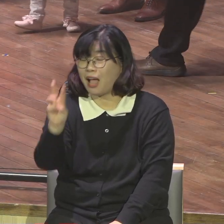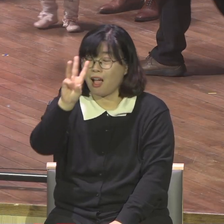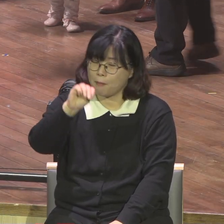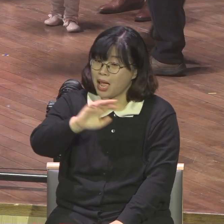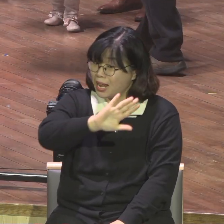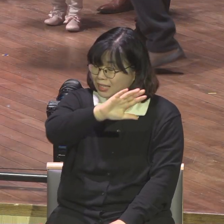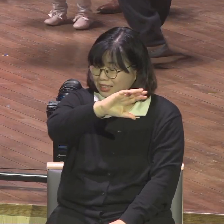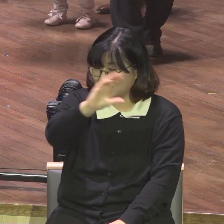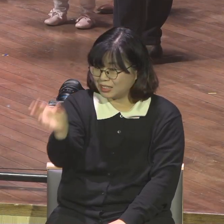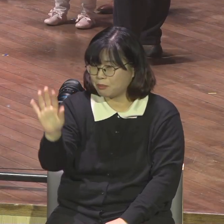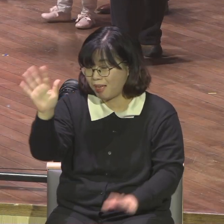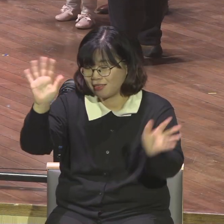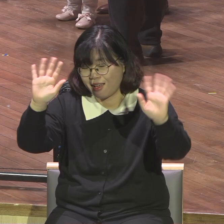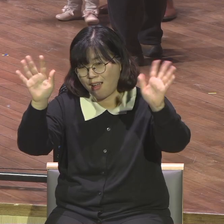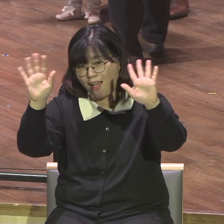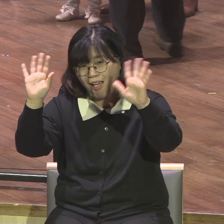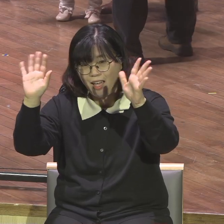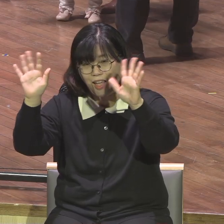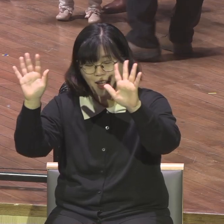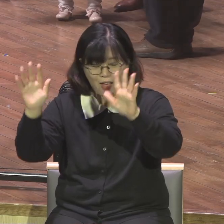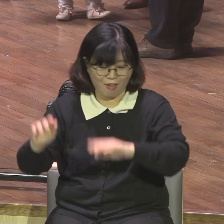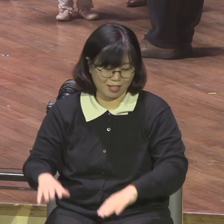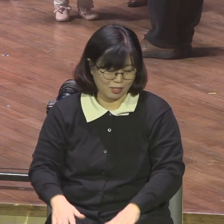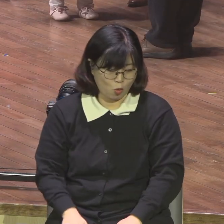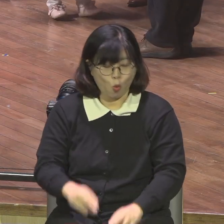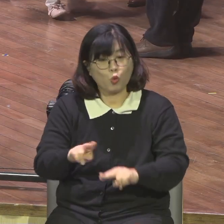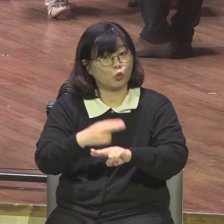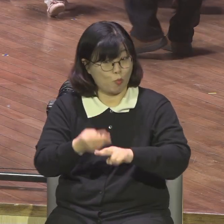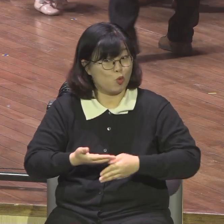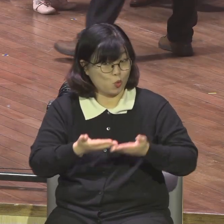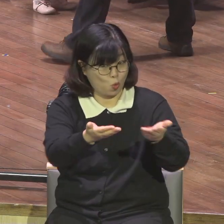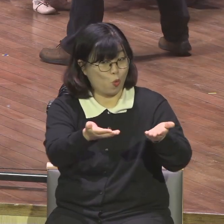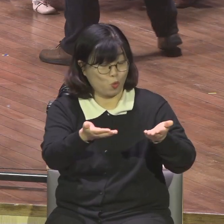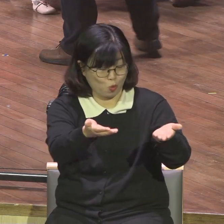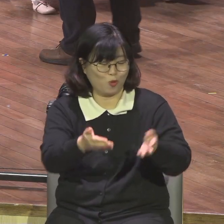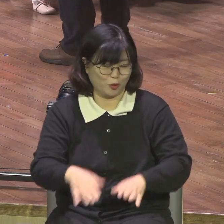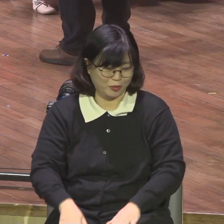메리 크리스마스. 어이구 우리 애기 선물이야.